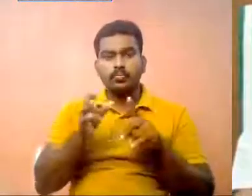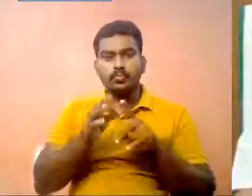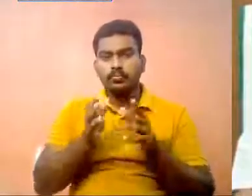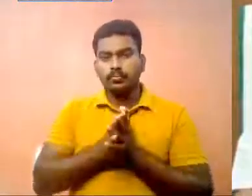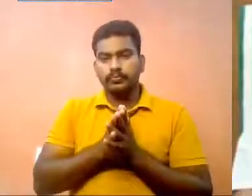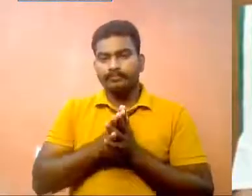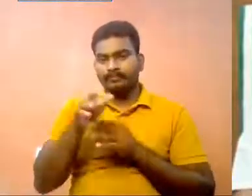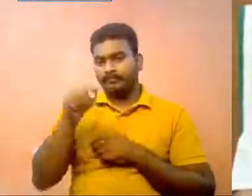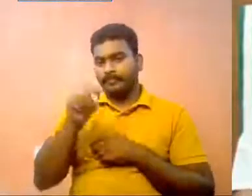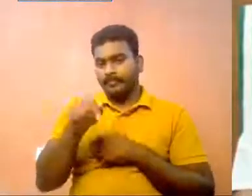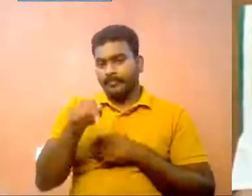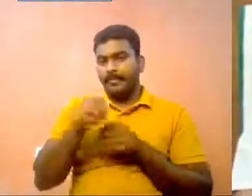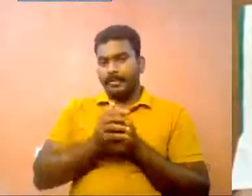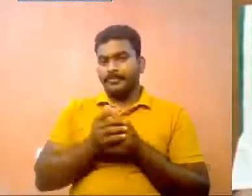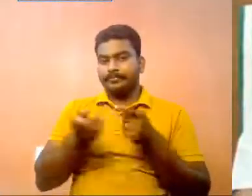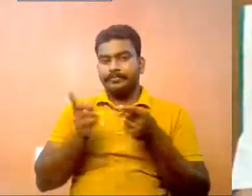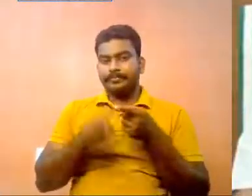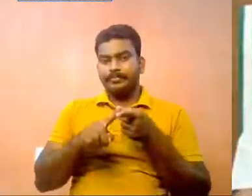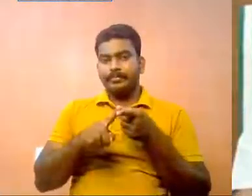പൊതുവായ